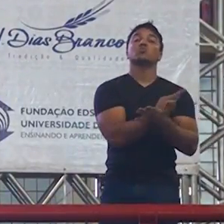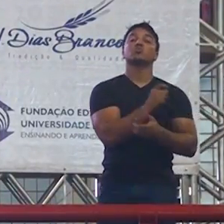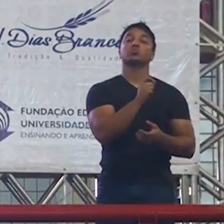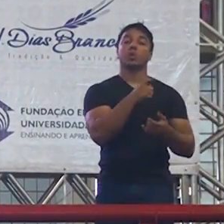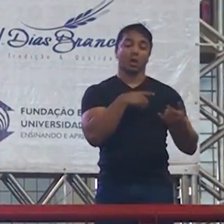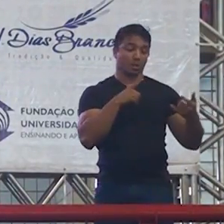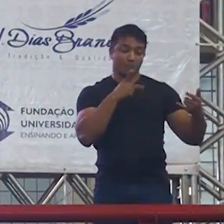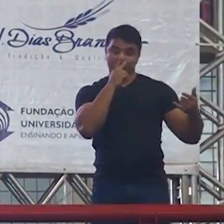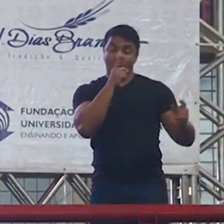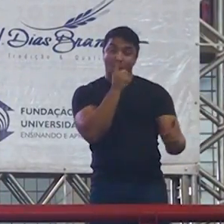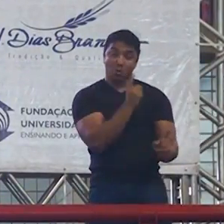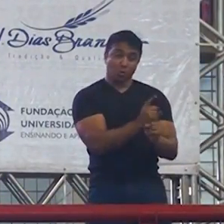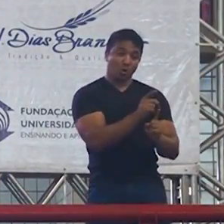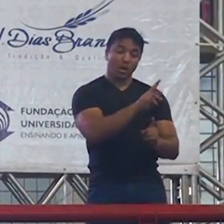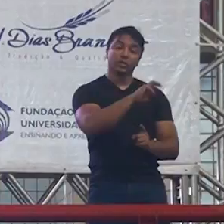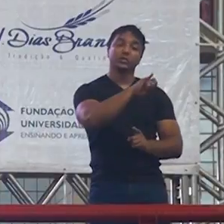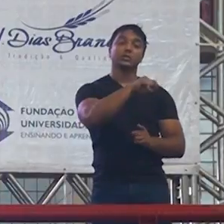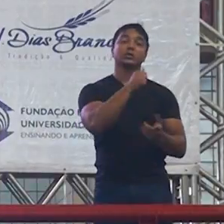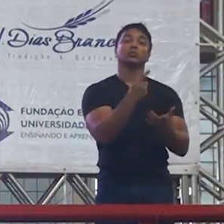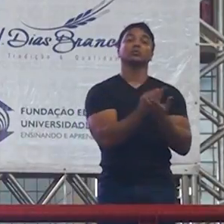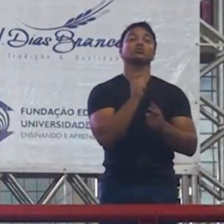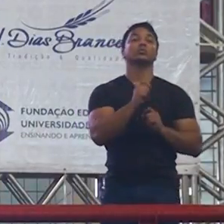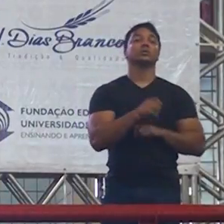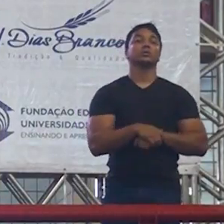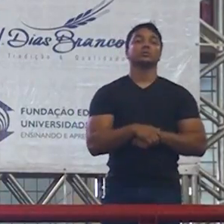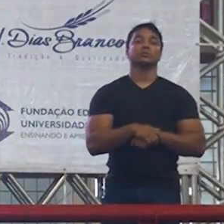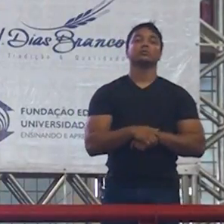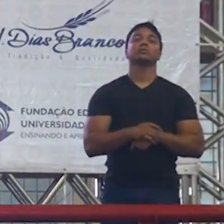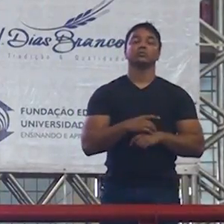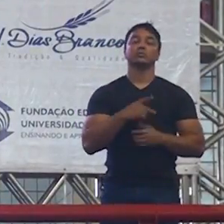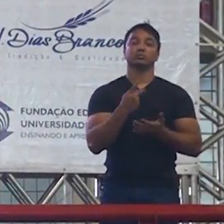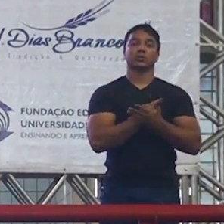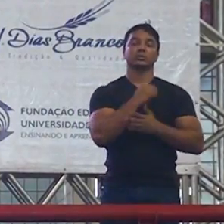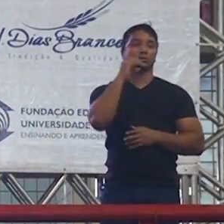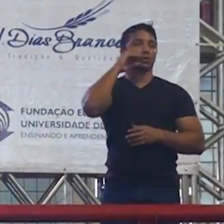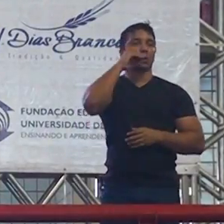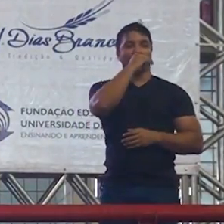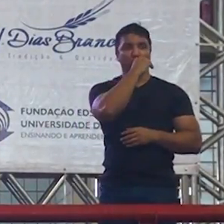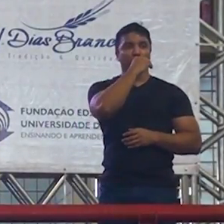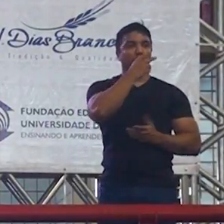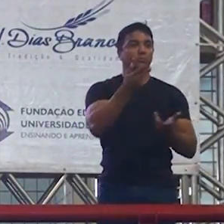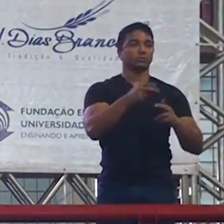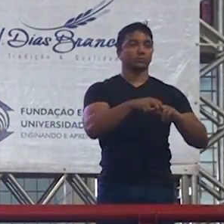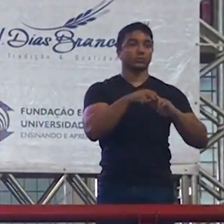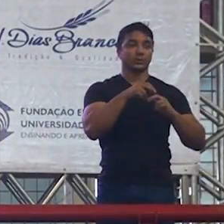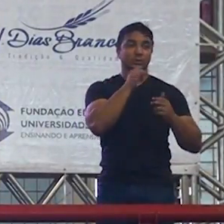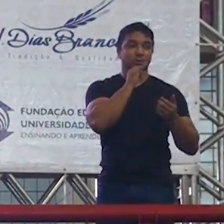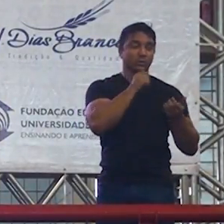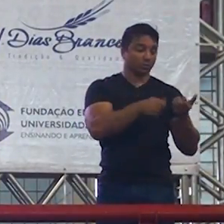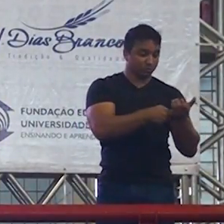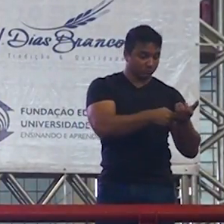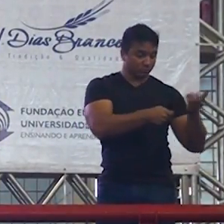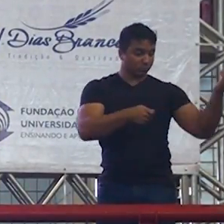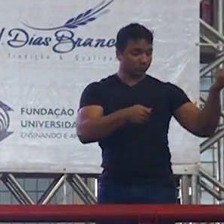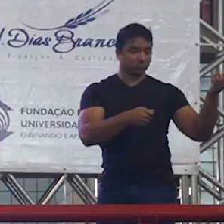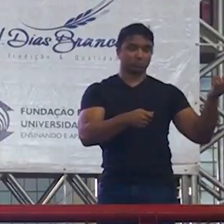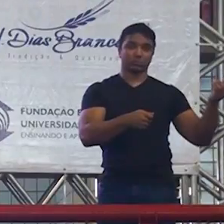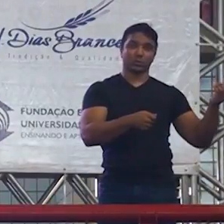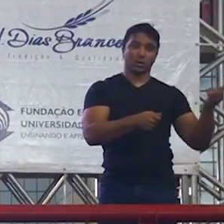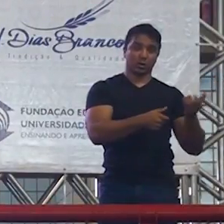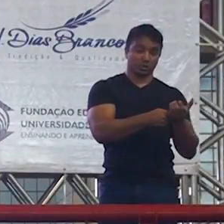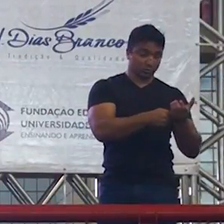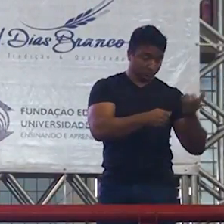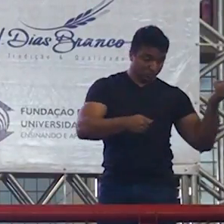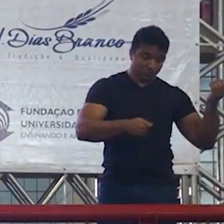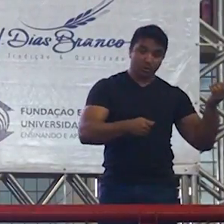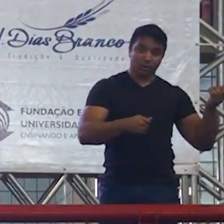quando a corrente elétrica encontra uma resistência? Falem. Pronto. Quando você tira o celular,